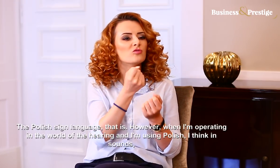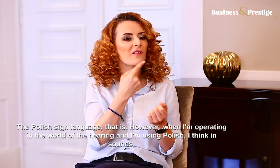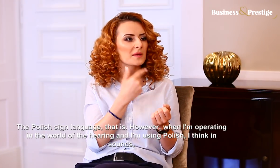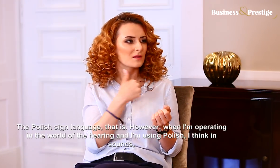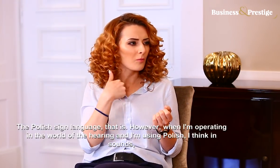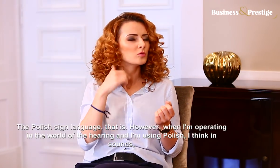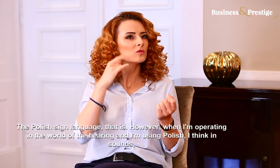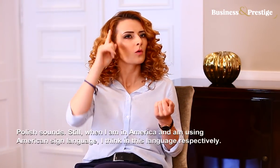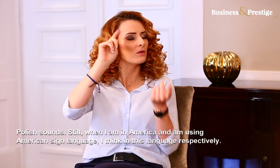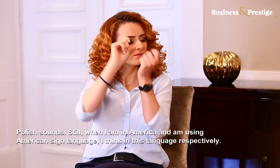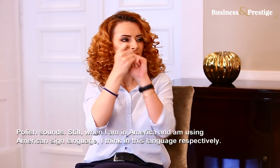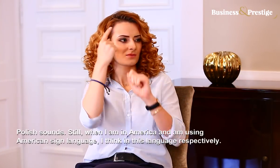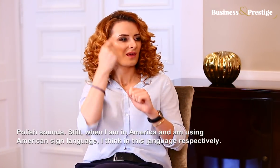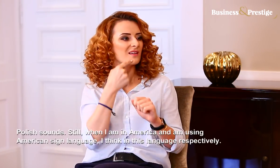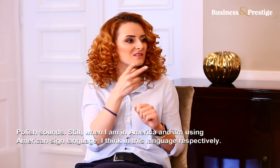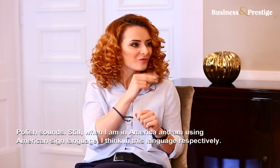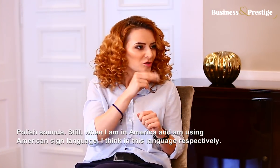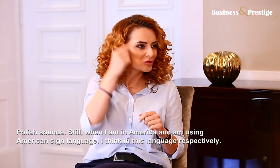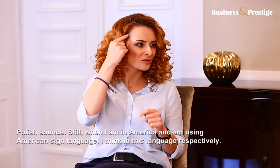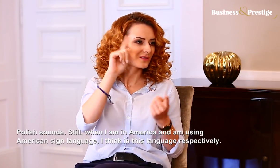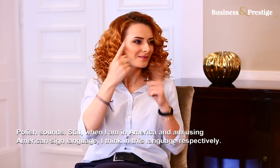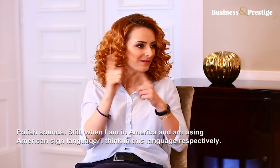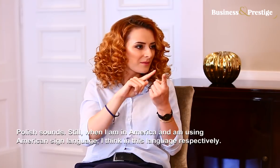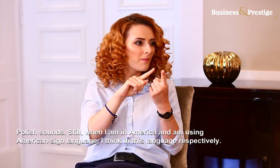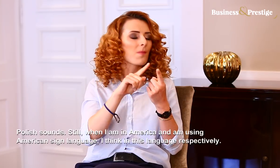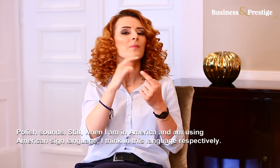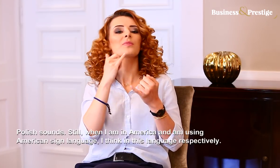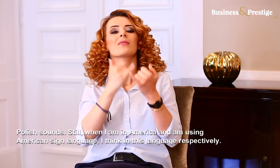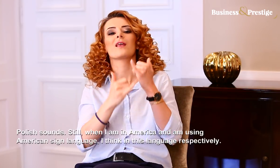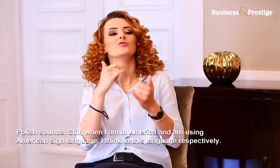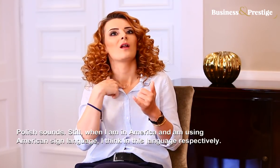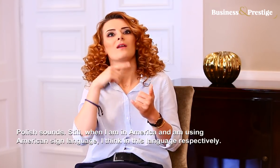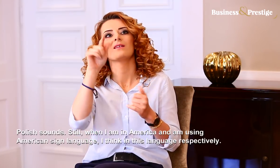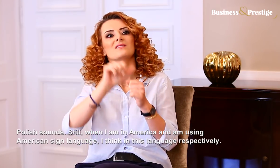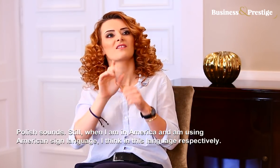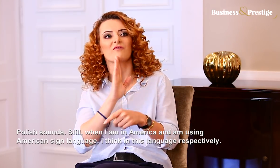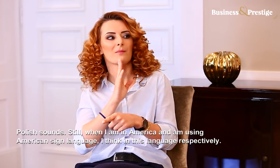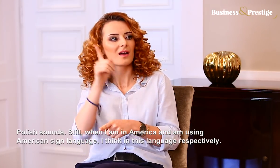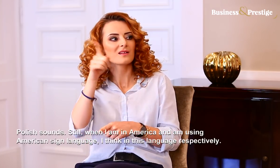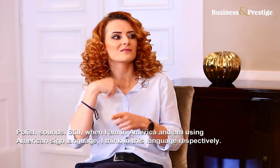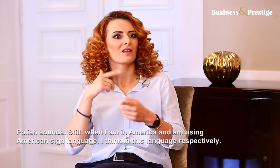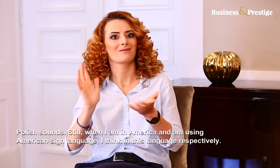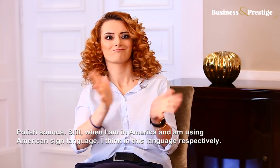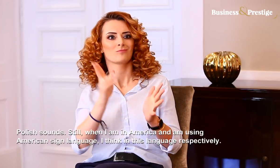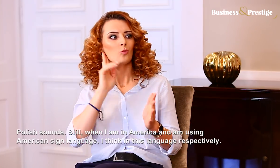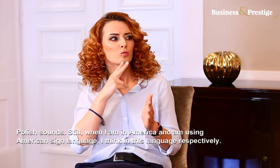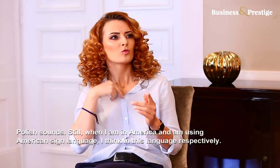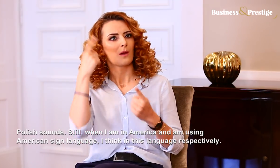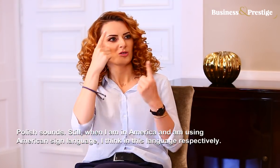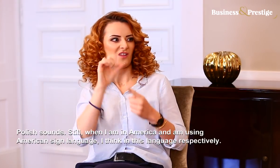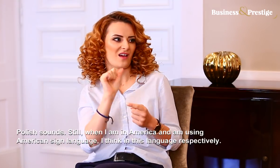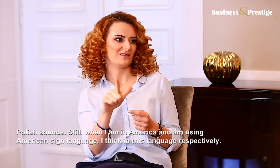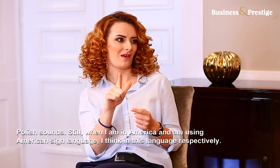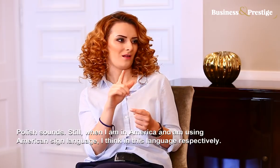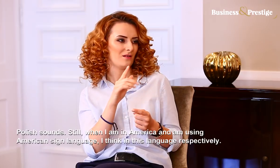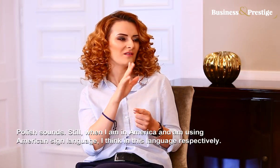w świecie słyszących i używam języka polskiego, to wtedy faktycznie myślę w języku polskim, w języku fonicznym. Jeżeli jestem w Ameryce i